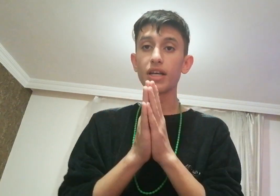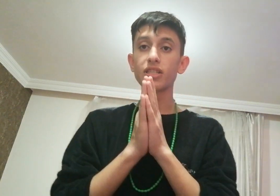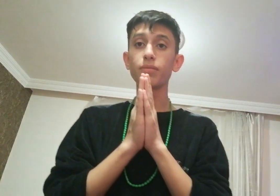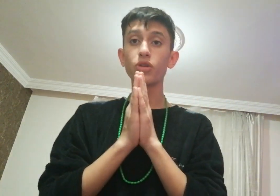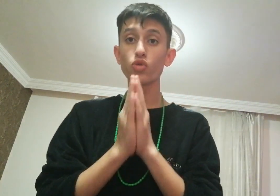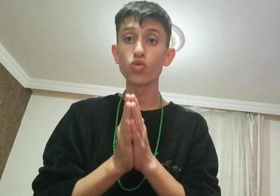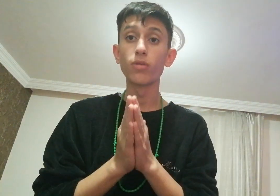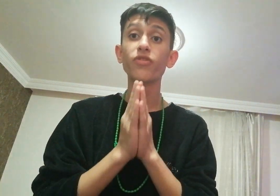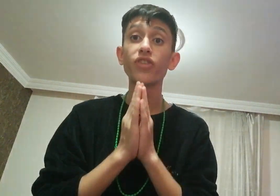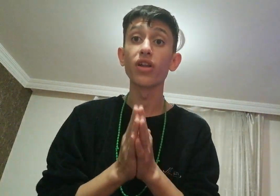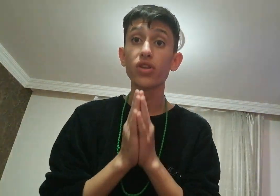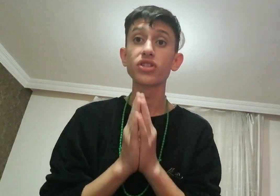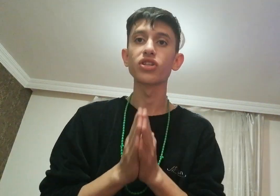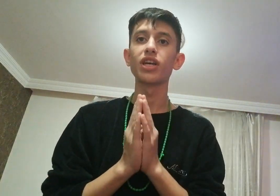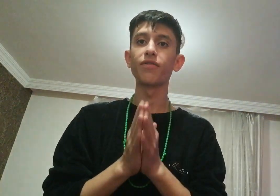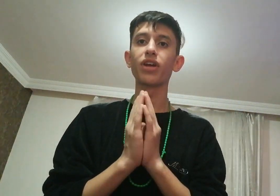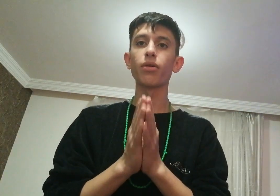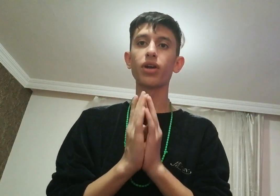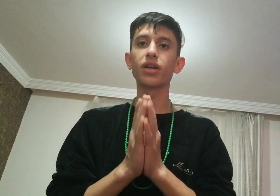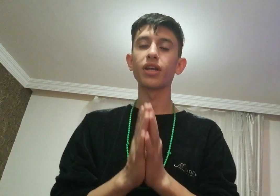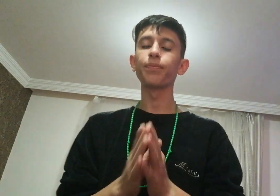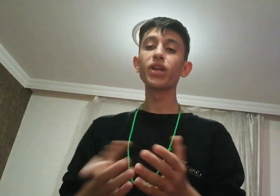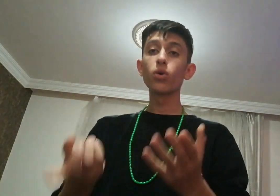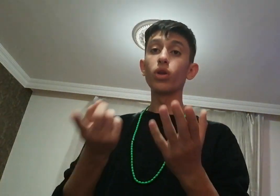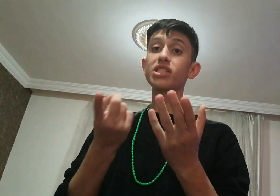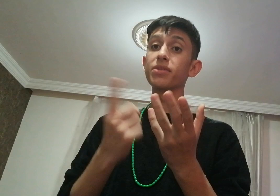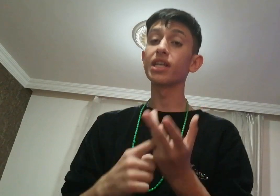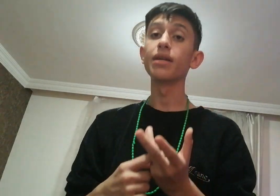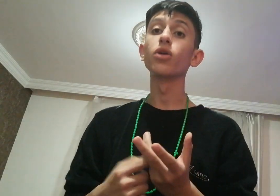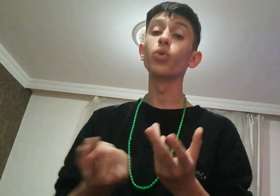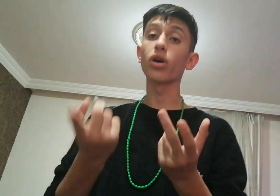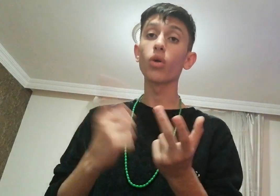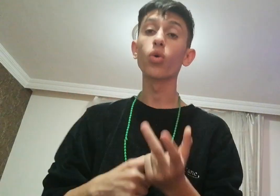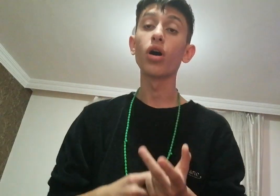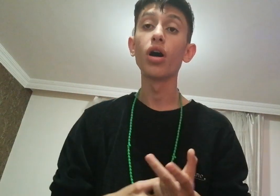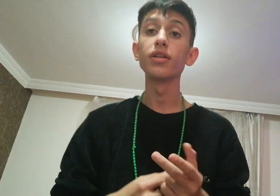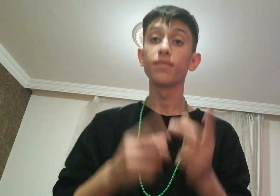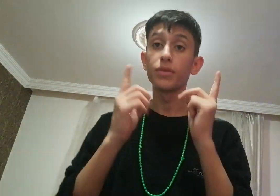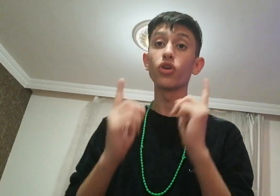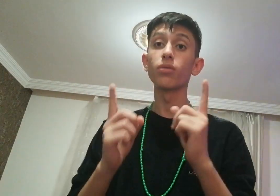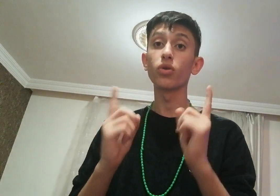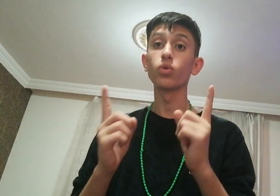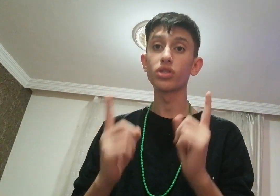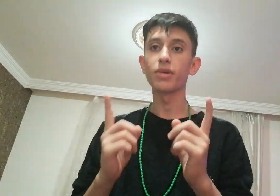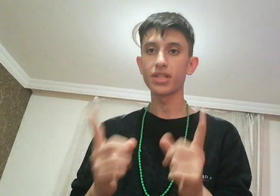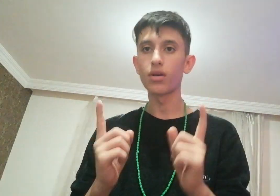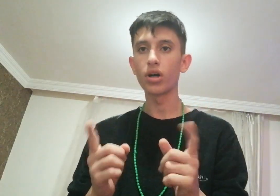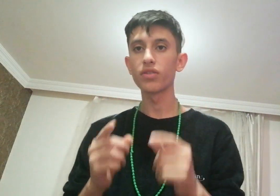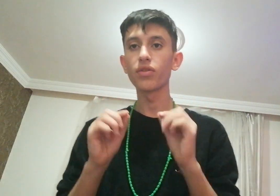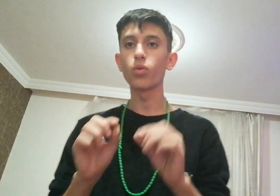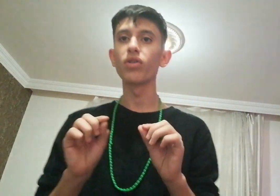لازم يصوم فرض الصيام في رمضان الكريم، لازم يصلي ويقرأ قرآن من عمره 7 سنوات، هو